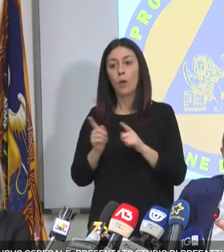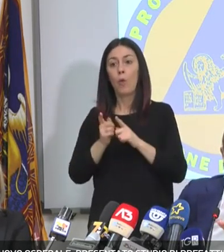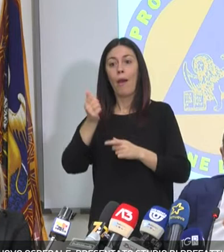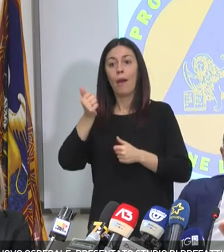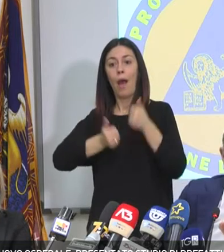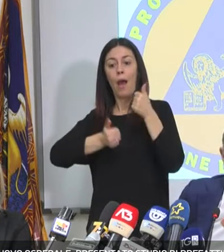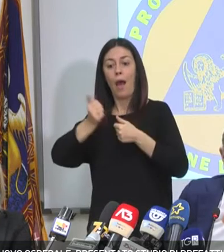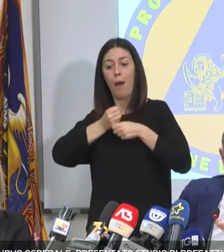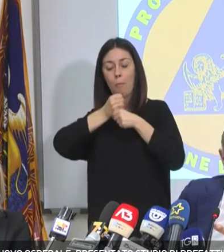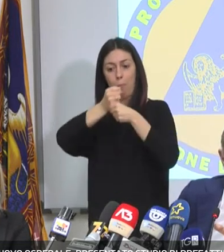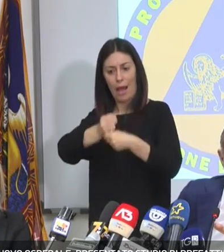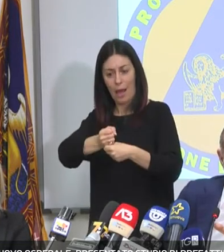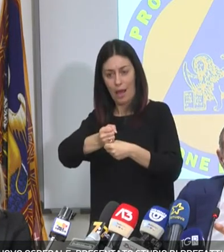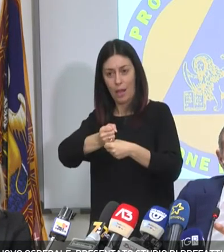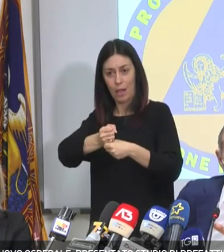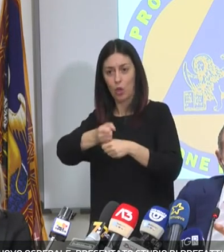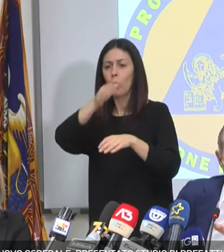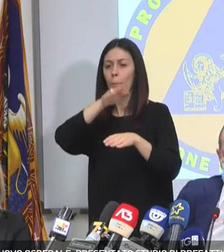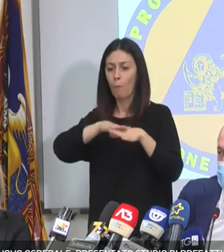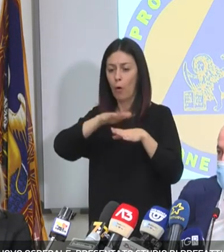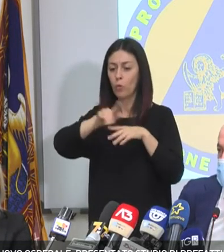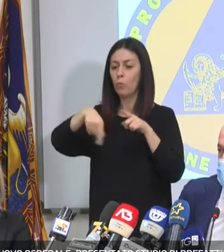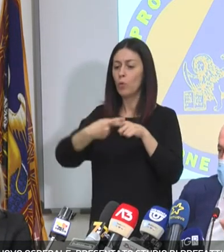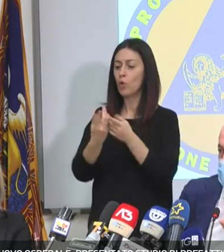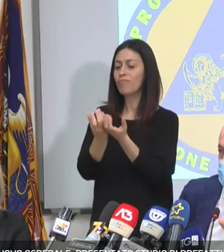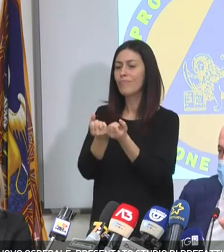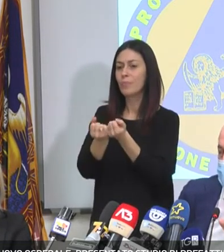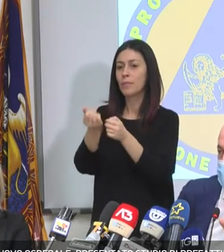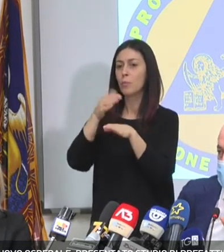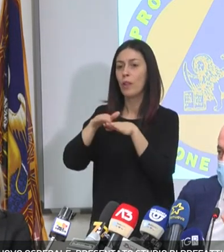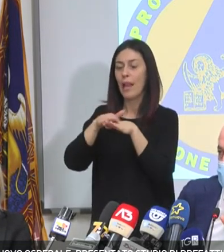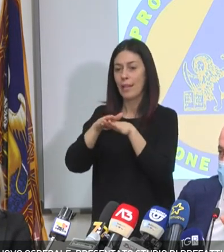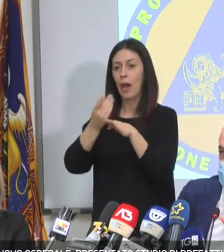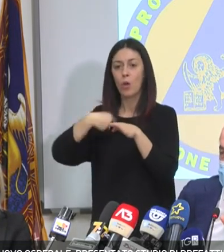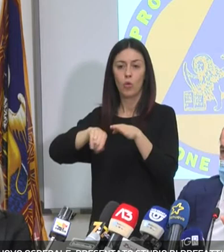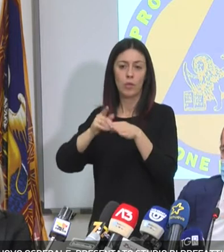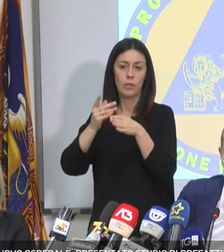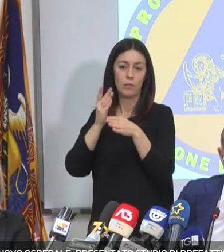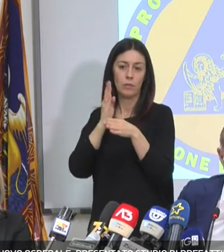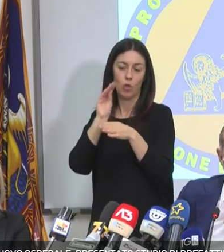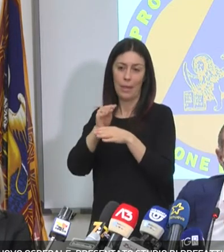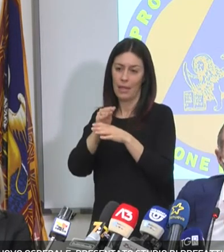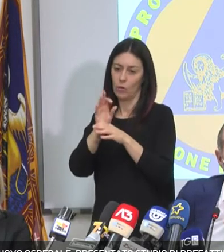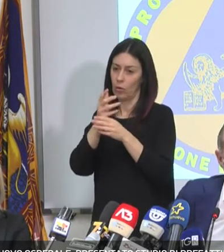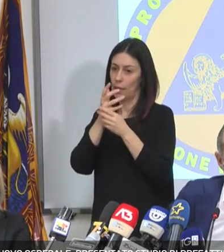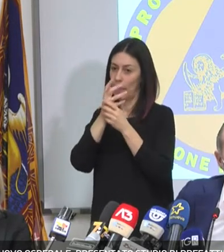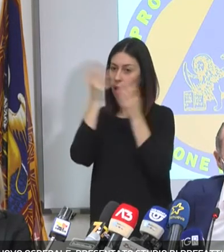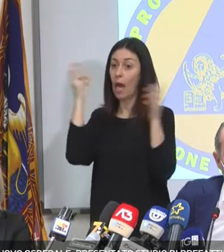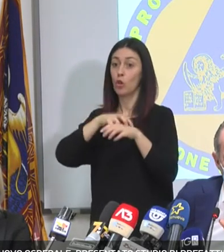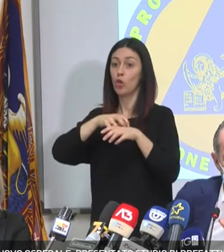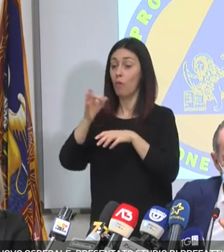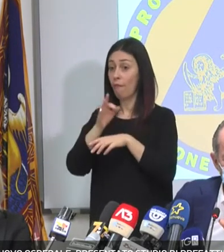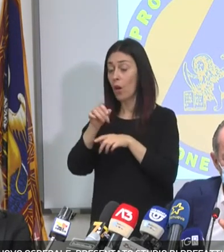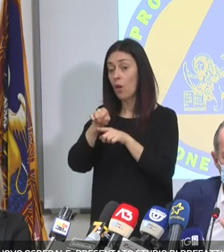alla modalità esecutiva ne abbiamo chiesto espressamente al dottor floor che alla fine sia